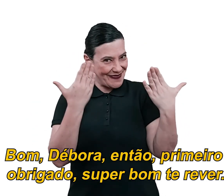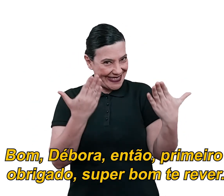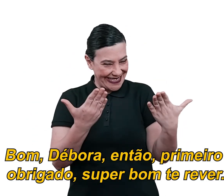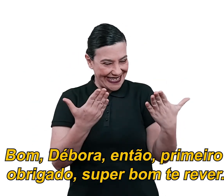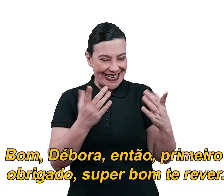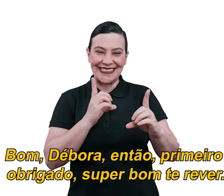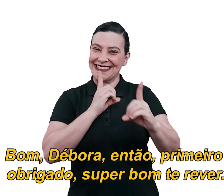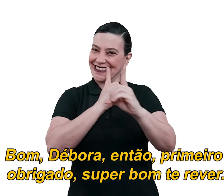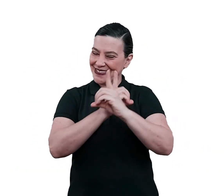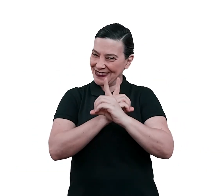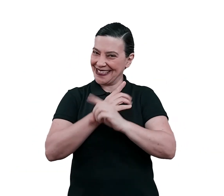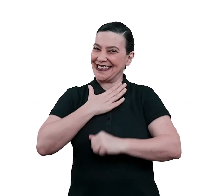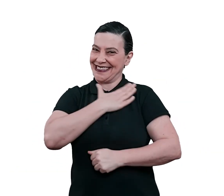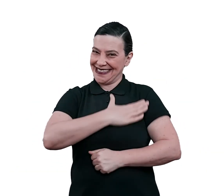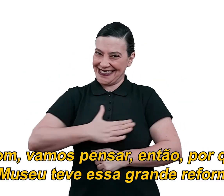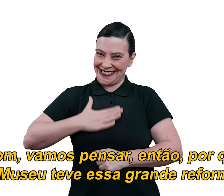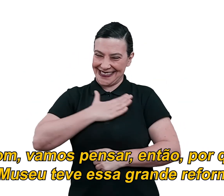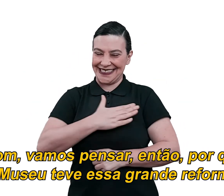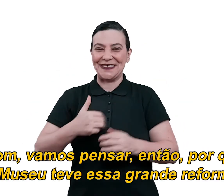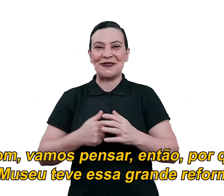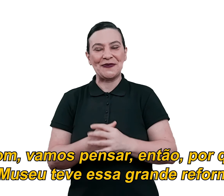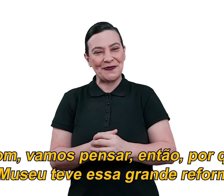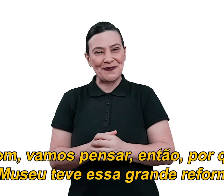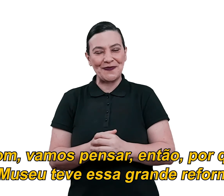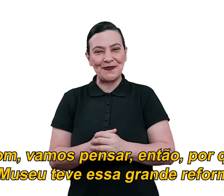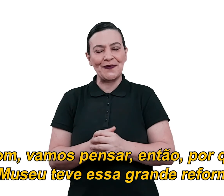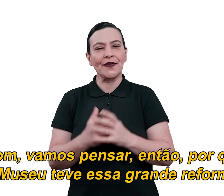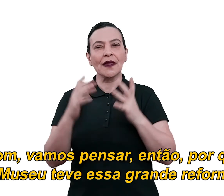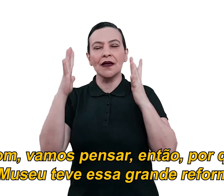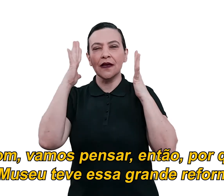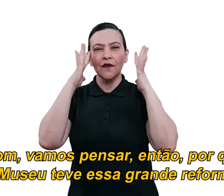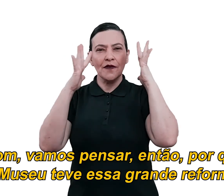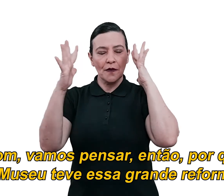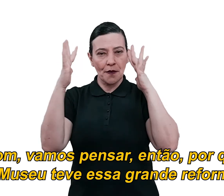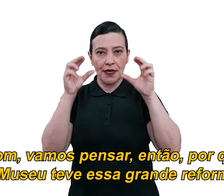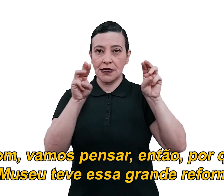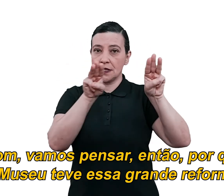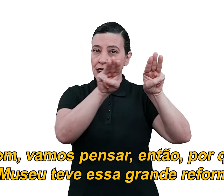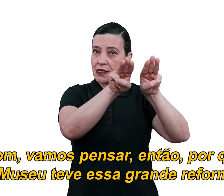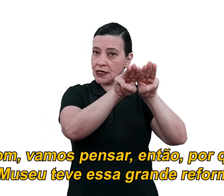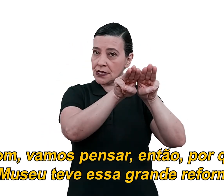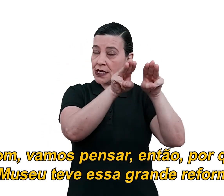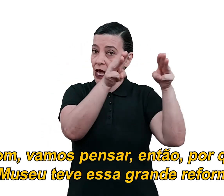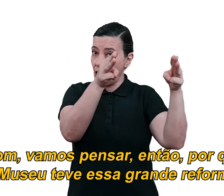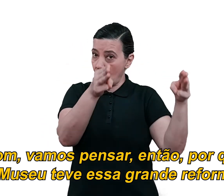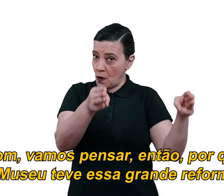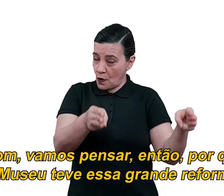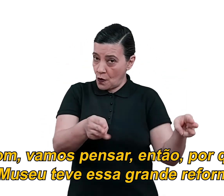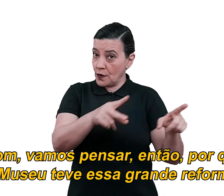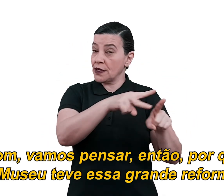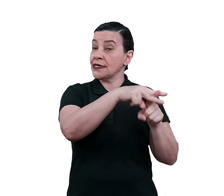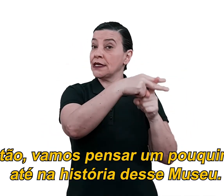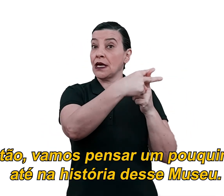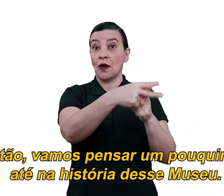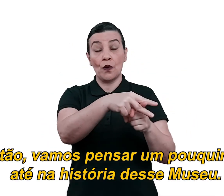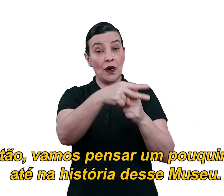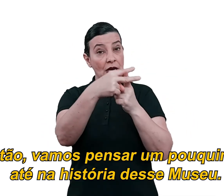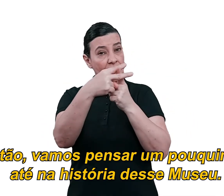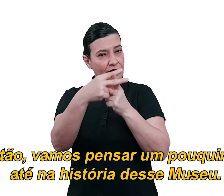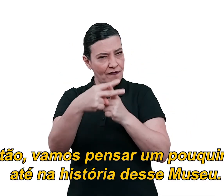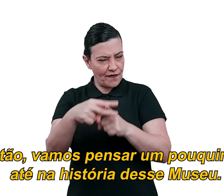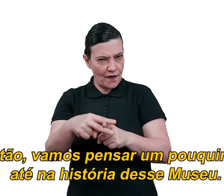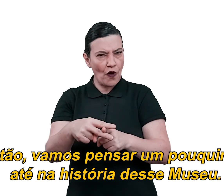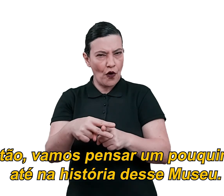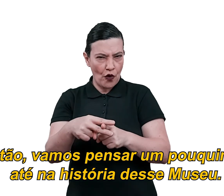né? Super bom te rever. Bom, vamos pensar então por que o museu teve essa grande reforma, né? Então vamos